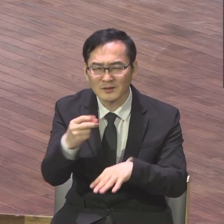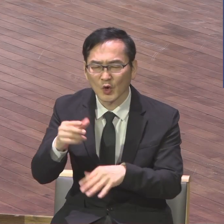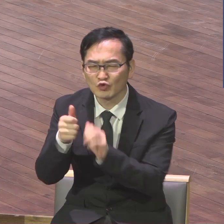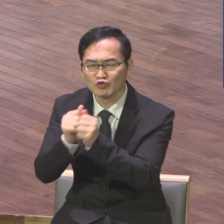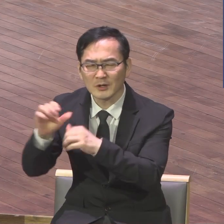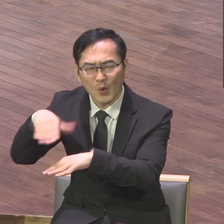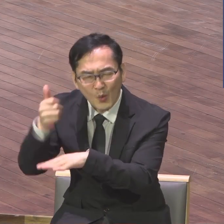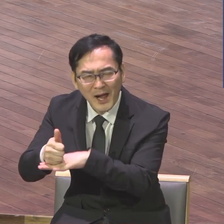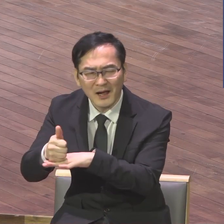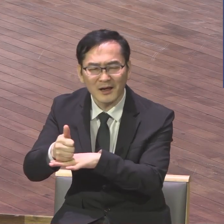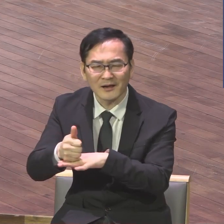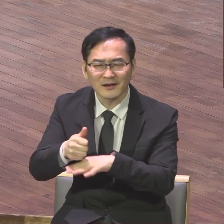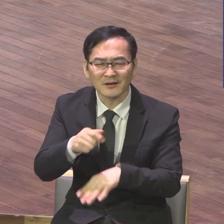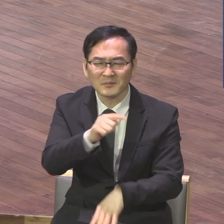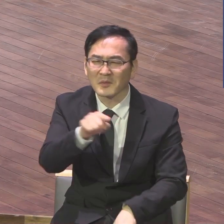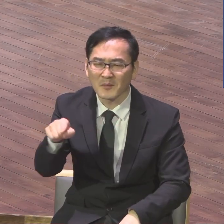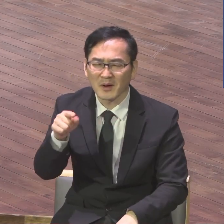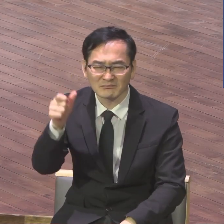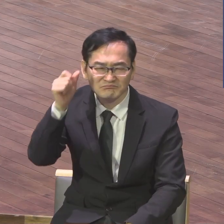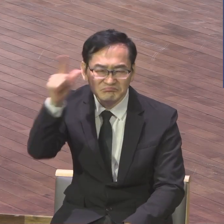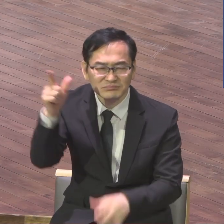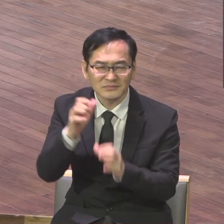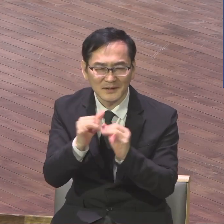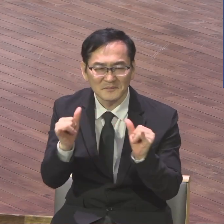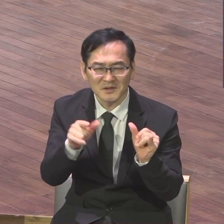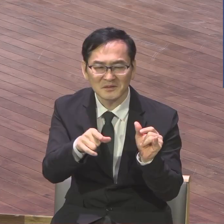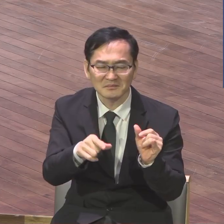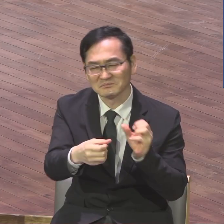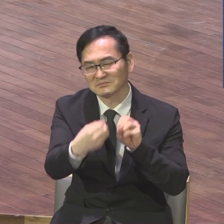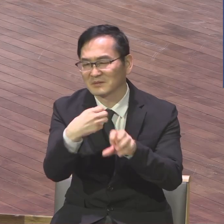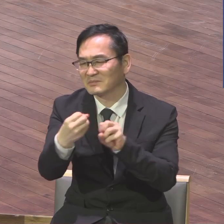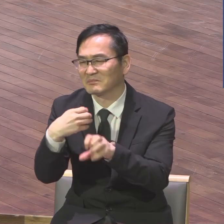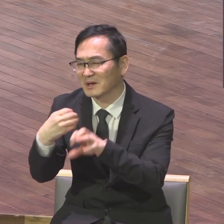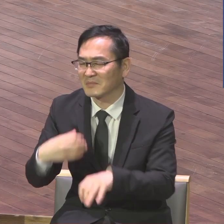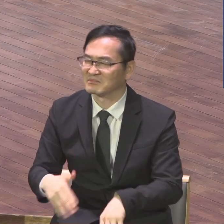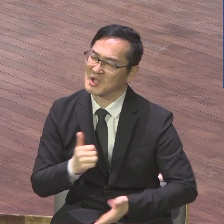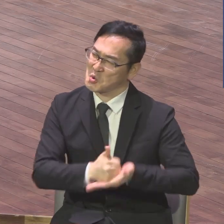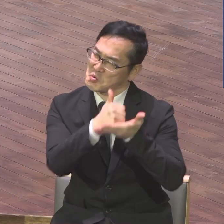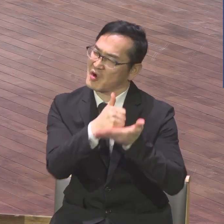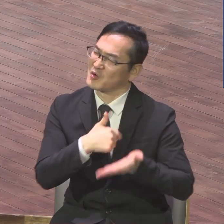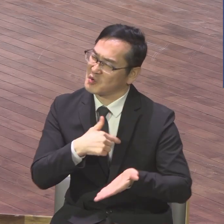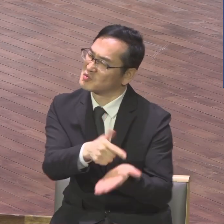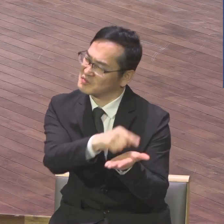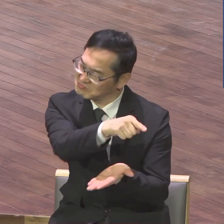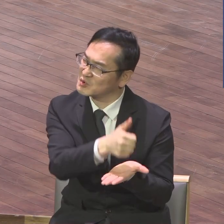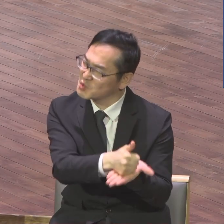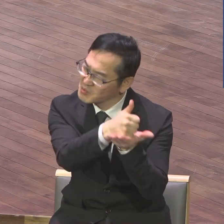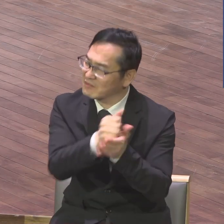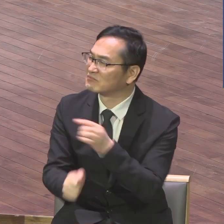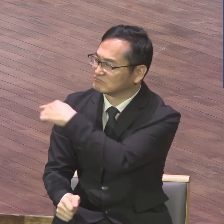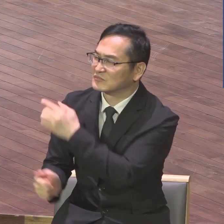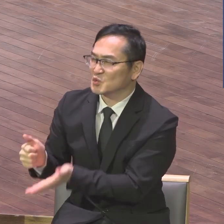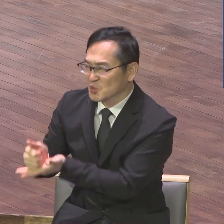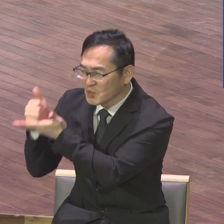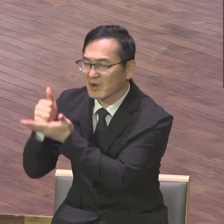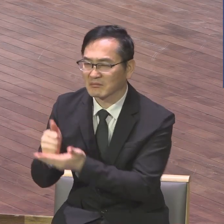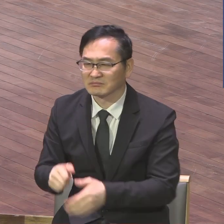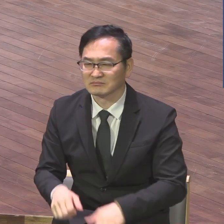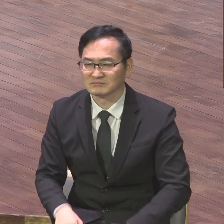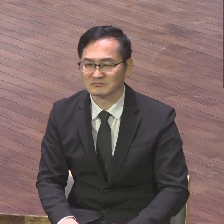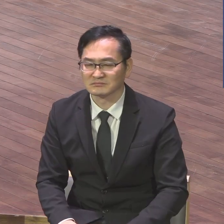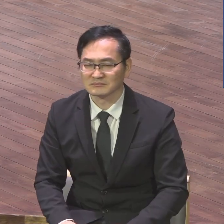이런 오프라 윈프리 같은 유명한 사람들의 이름을 그렇게 다들 이름을